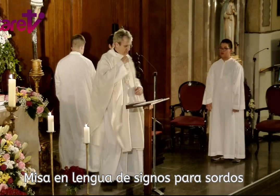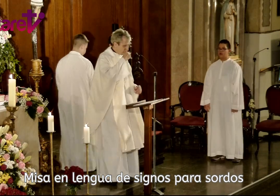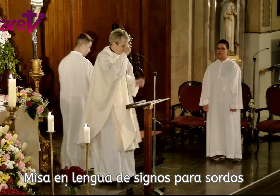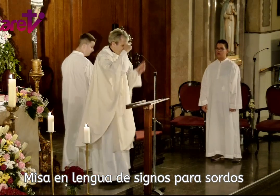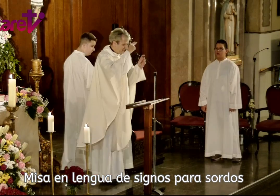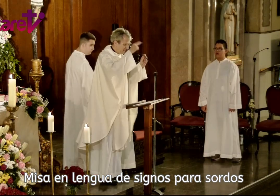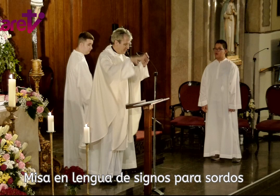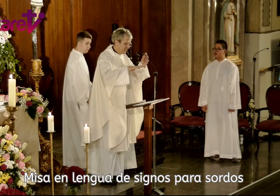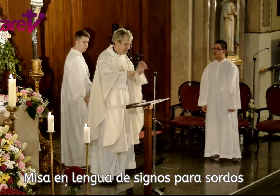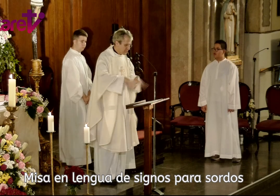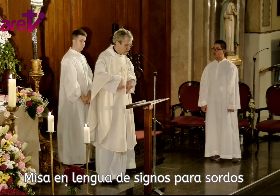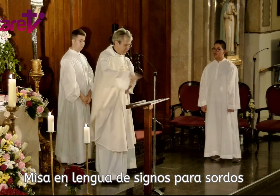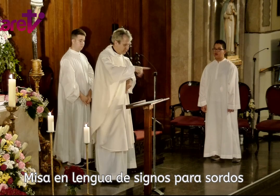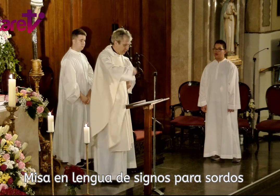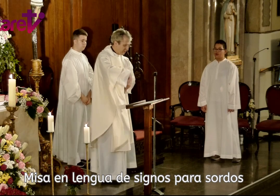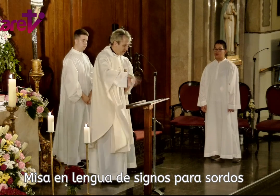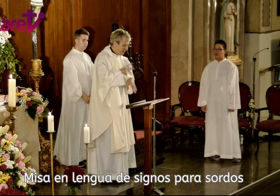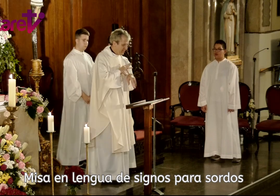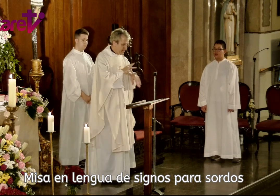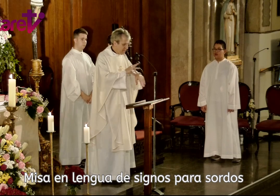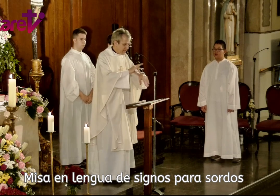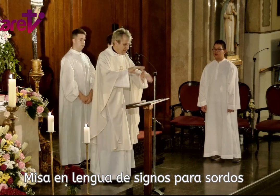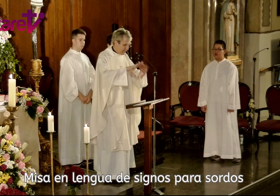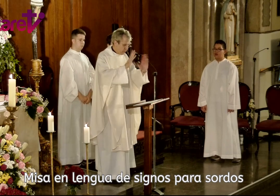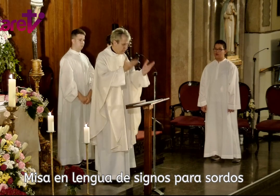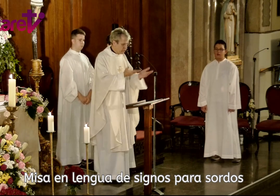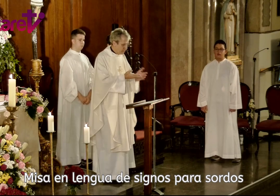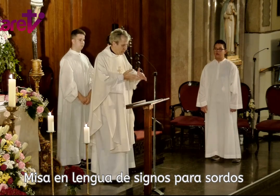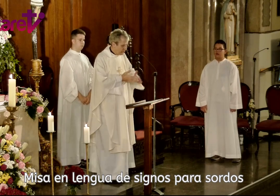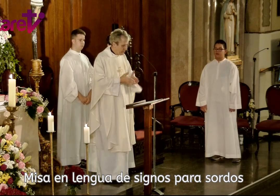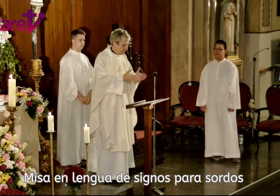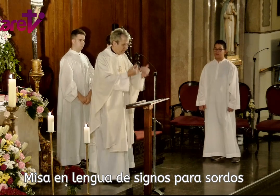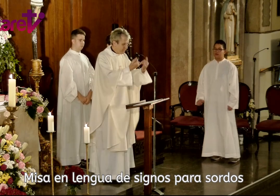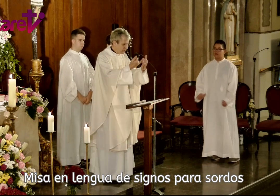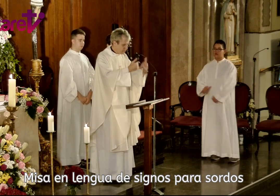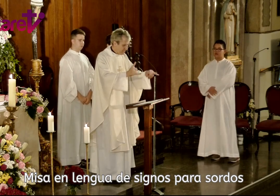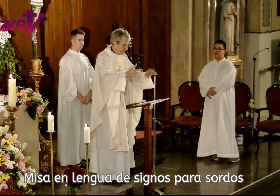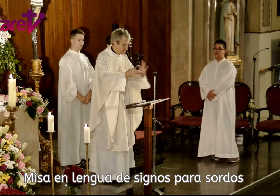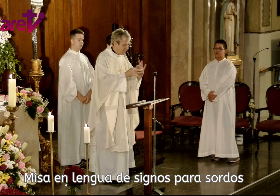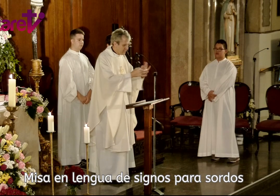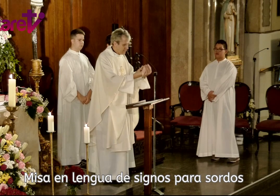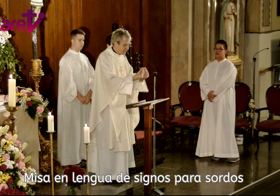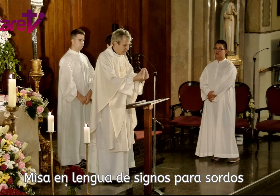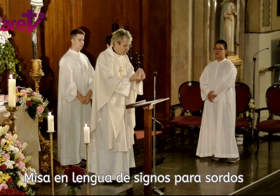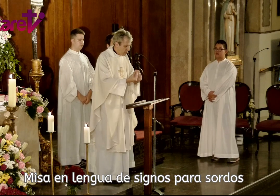Dios Padre, escucha nuestra oración y guía nuestro mundo por caminos de paz y de